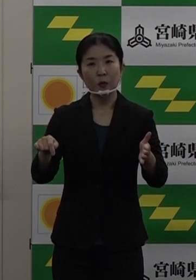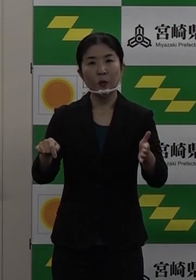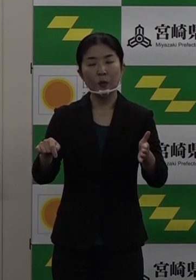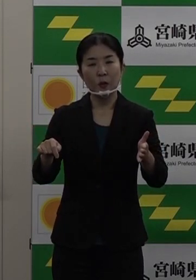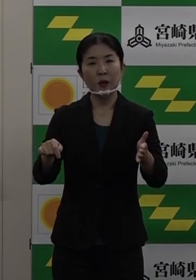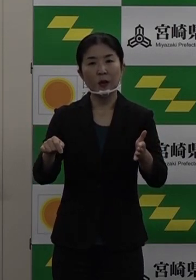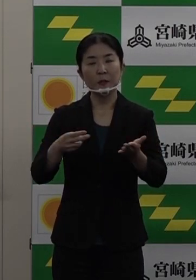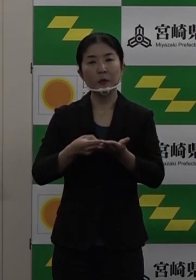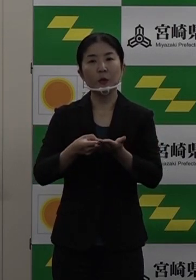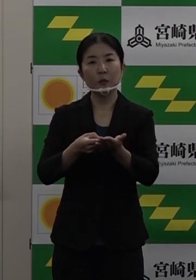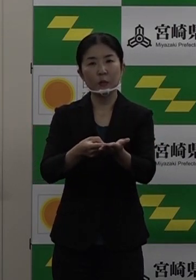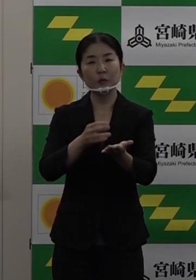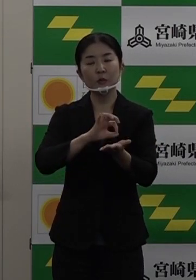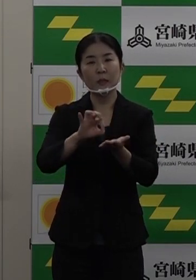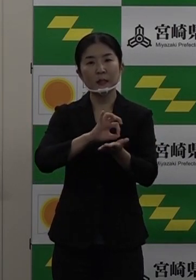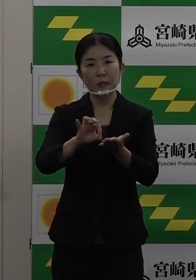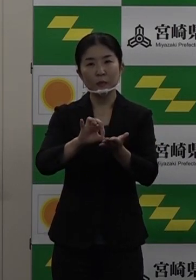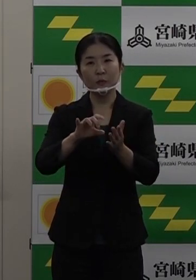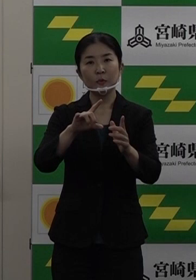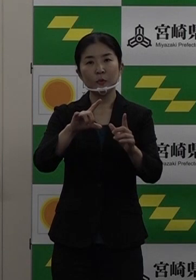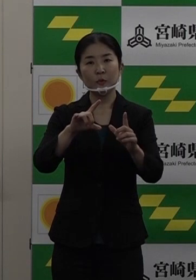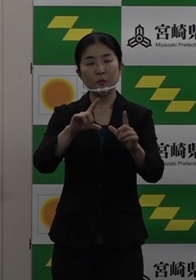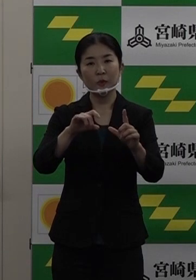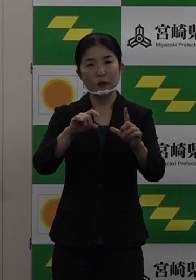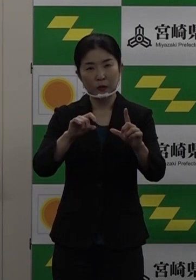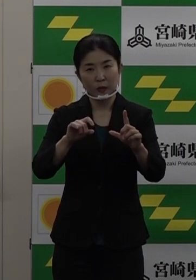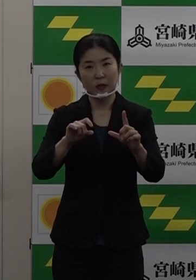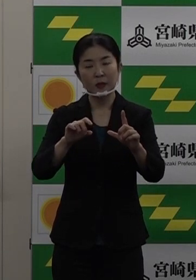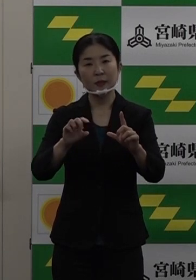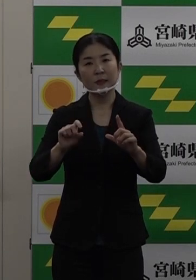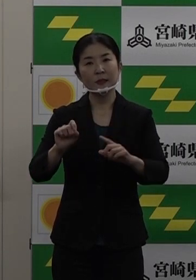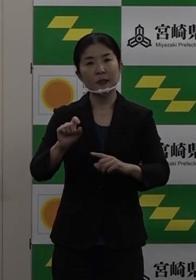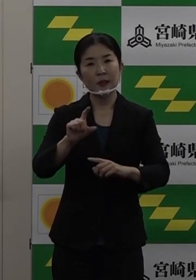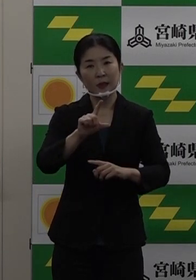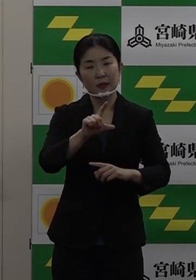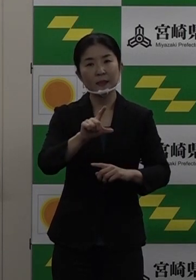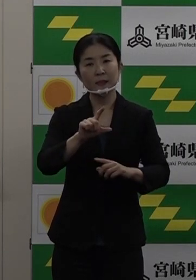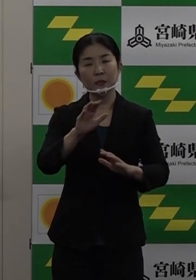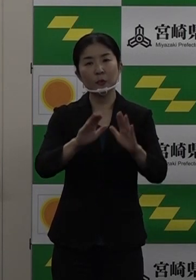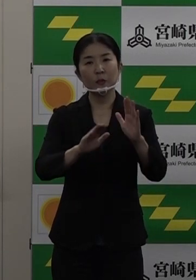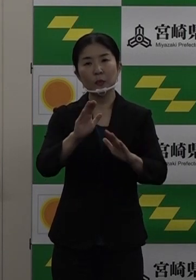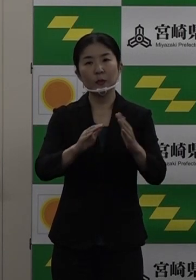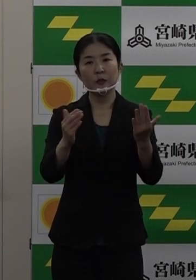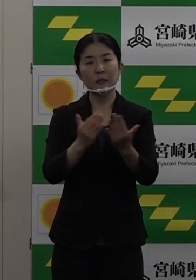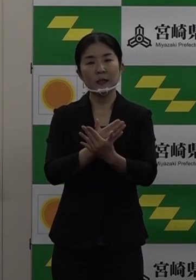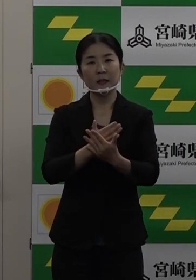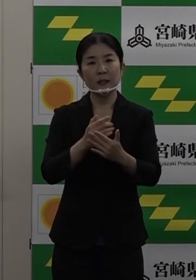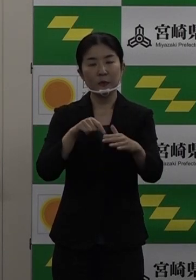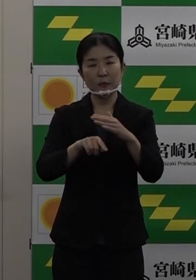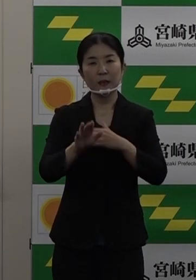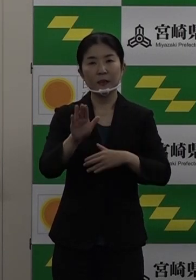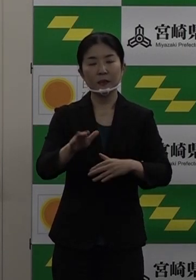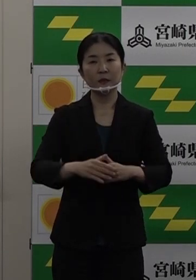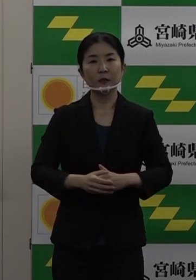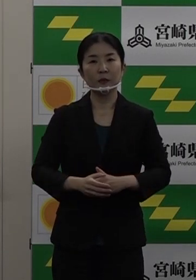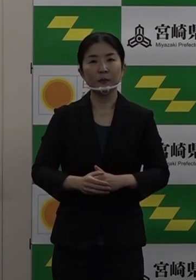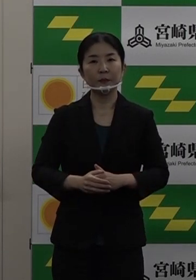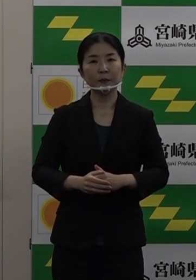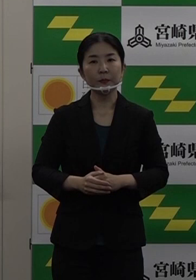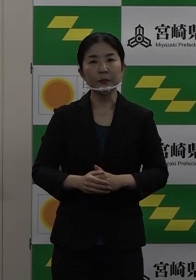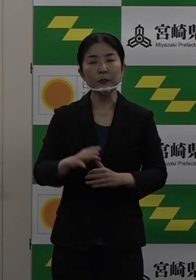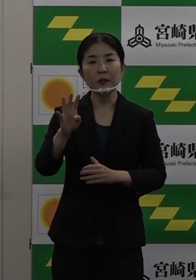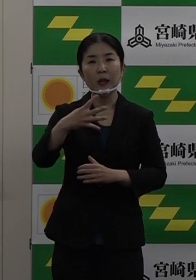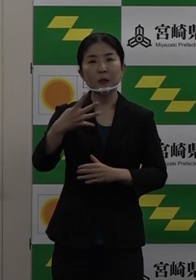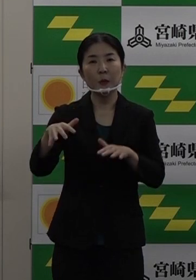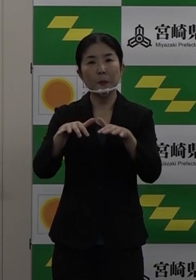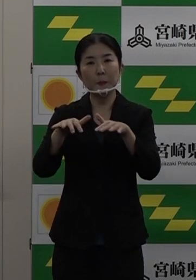この病床占有率が少しすぐには落ちてこない状況に反映されているところであります。今回の第